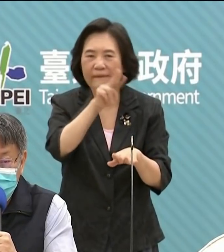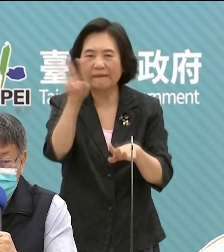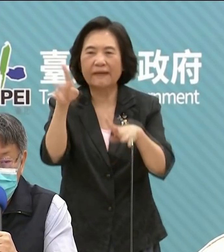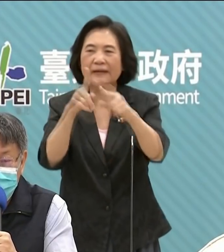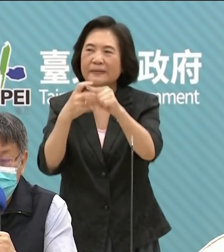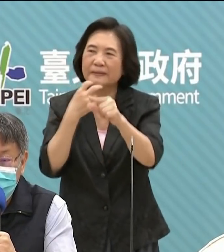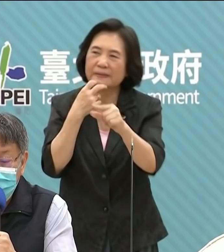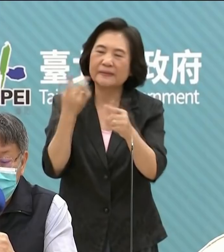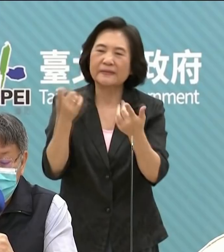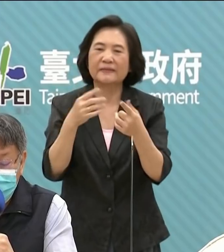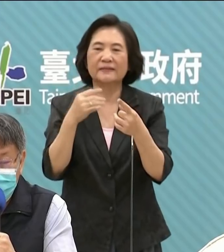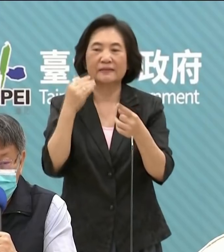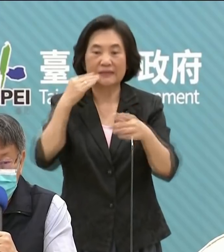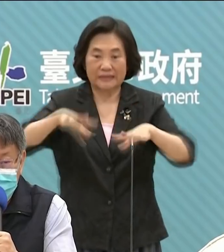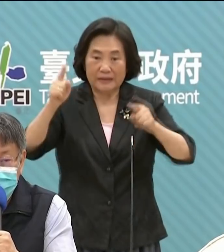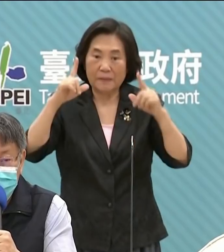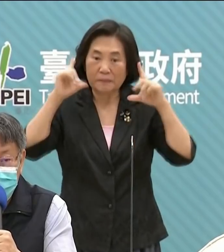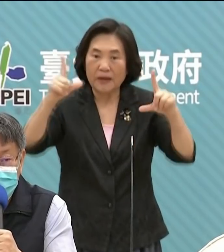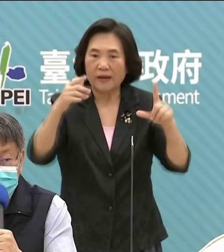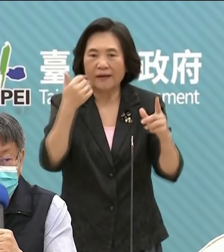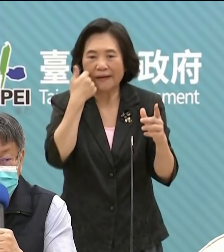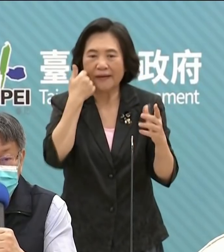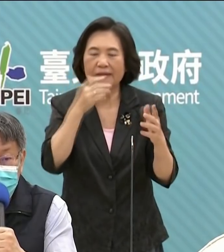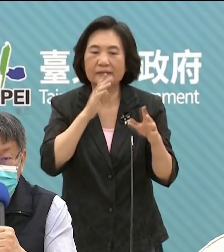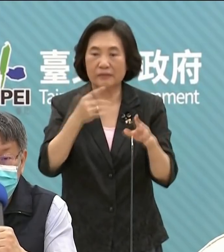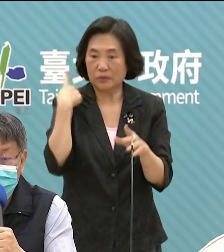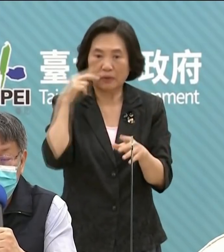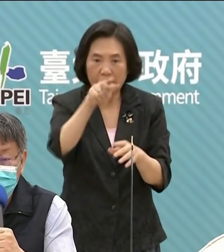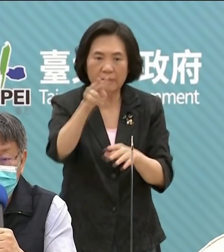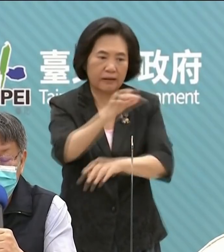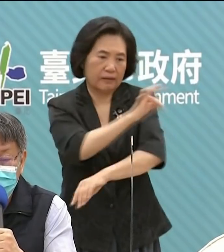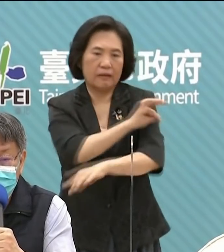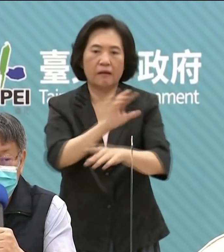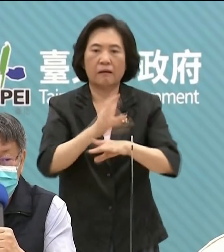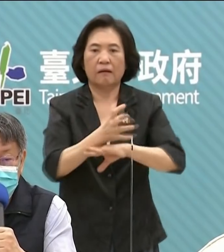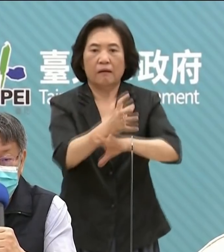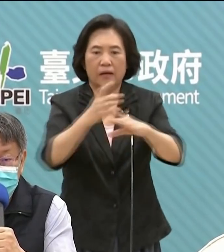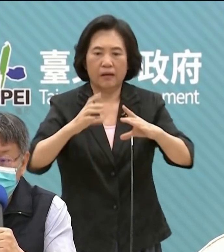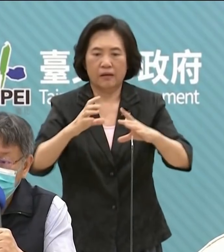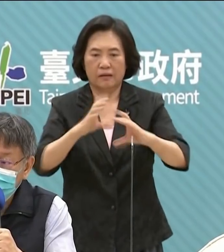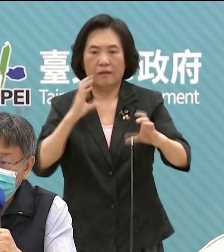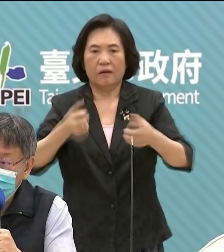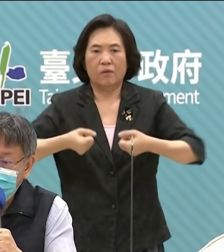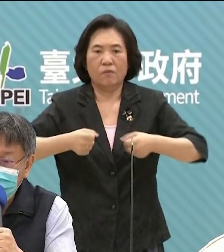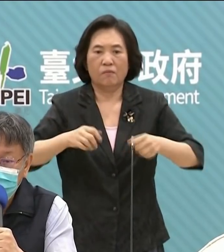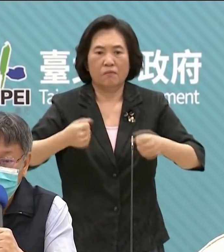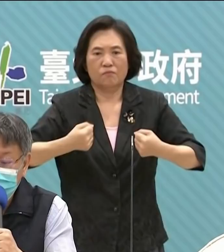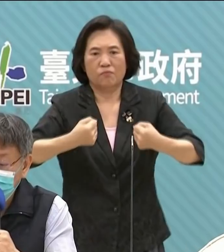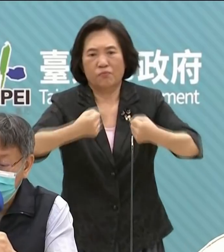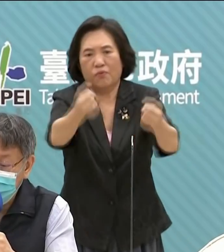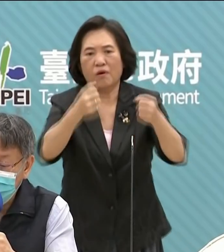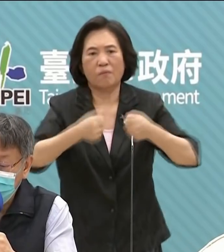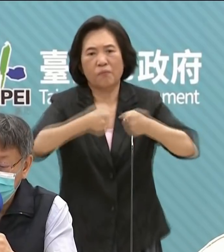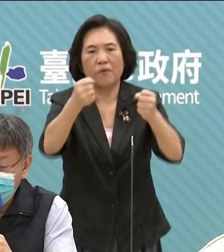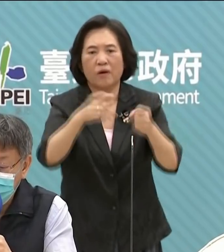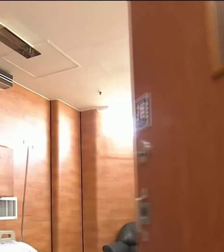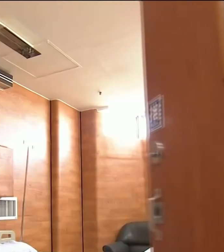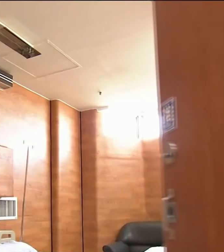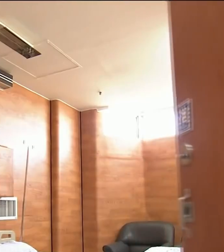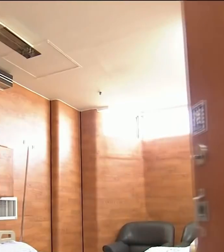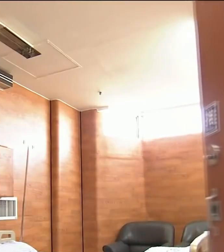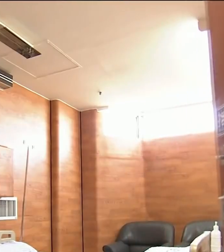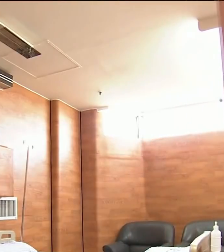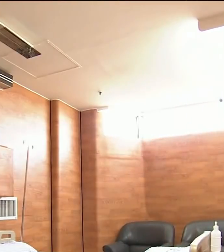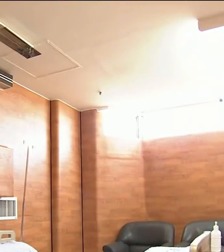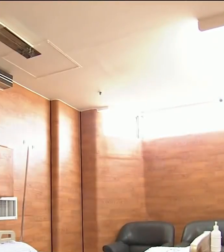话了，有时候在第一线。昨天我就很清楚嘛，救护车就是被卡在路上，病人没有办法送进急诊处嘛，因为医院就是说他床不够。